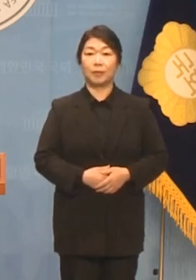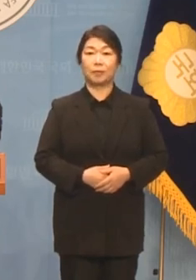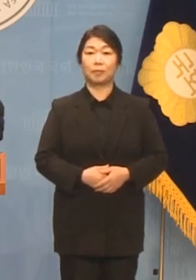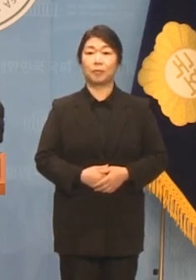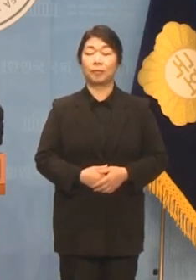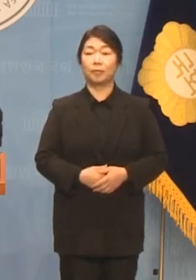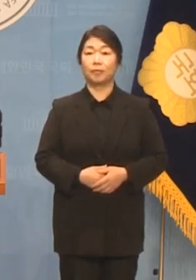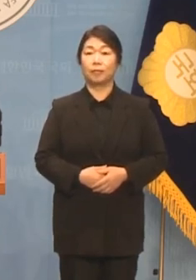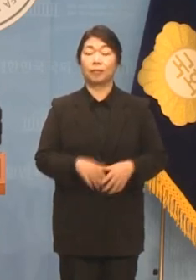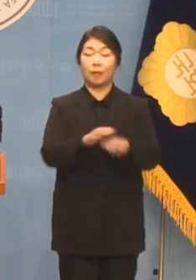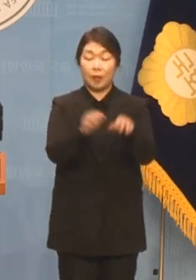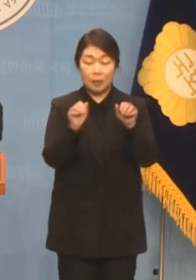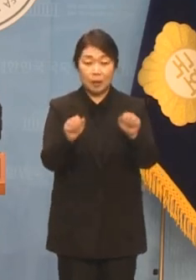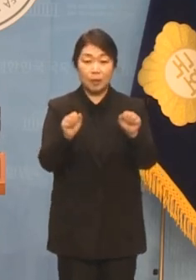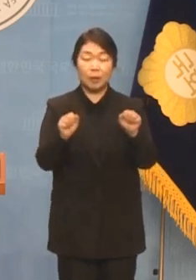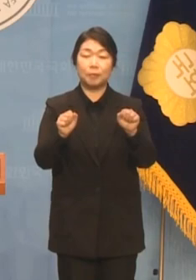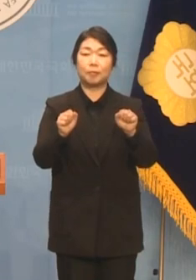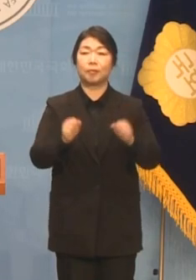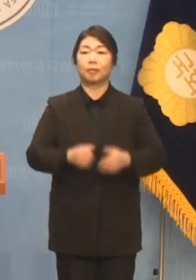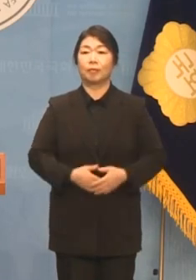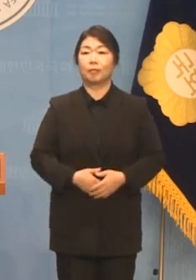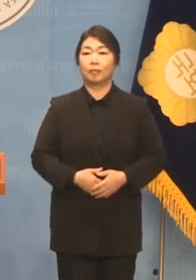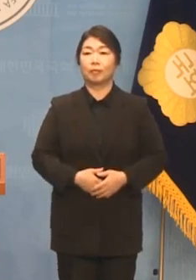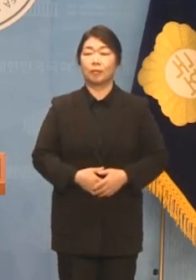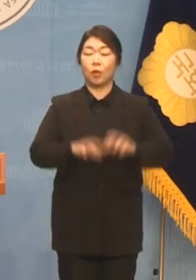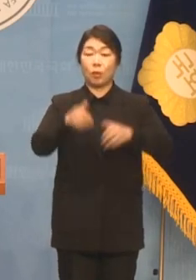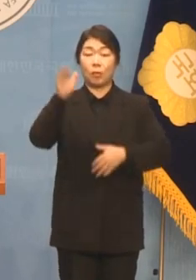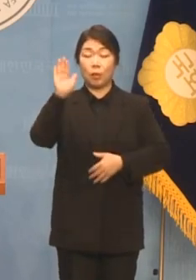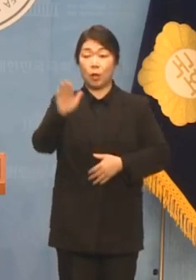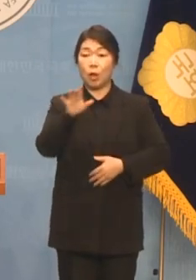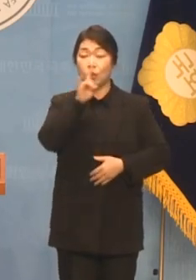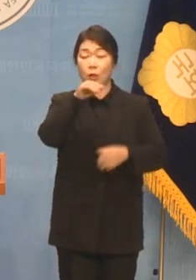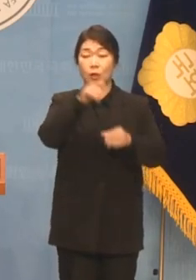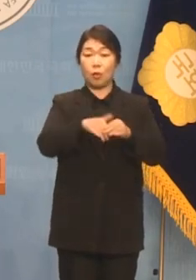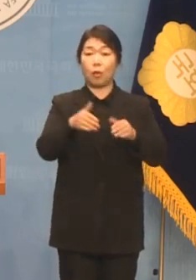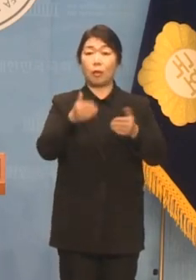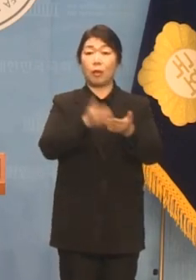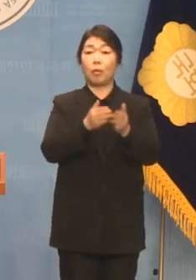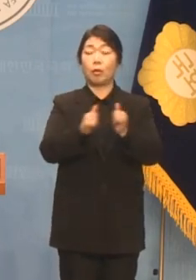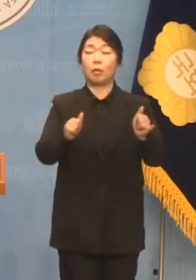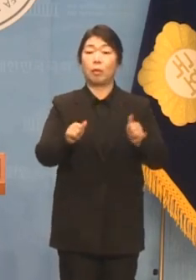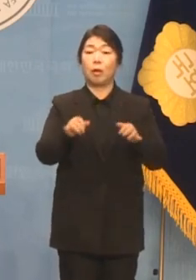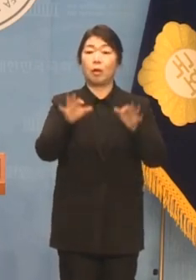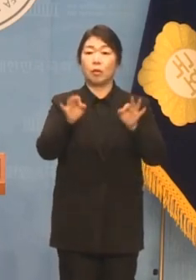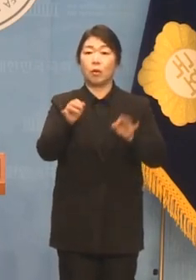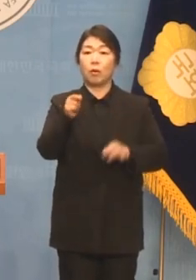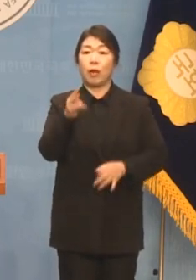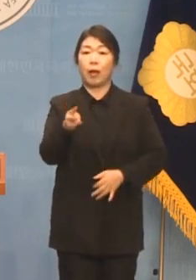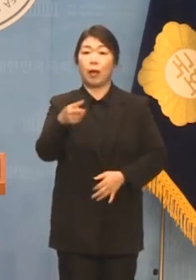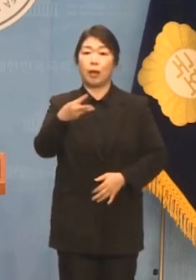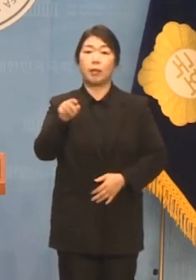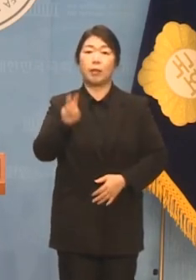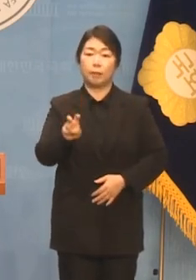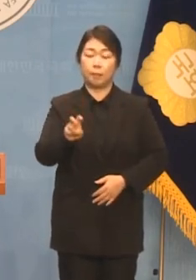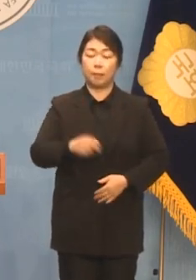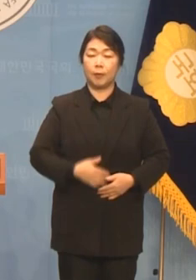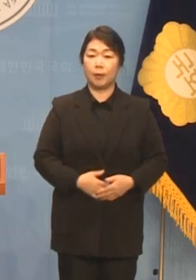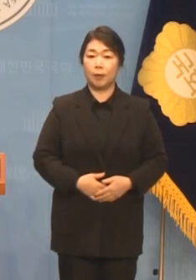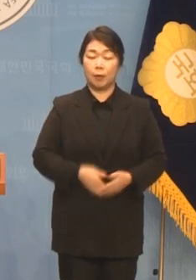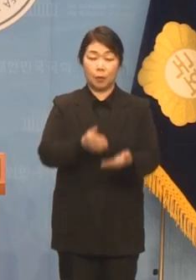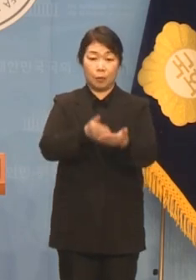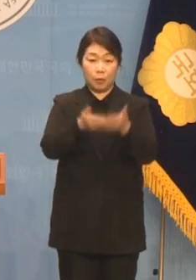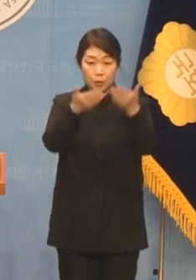네 안녕하십니까 국민의 미래 중앙선대위 대변인 정혜림 있니다 논평